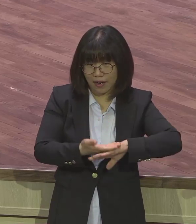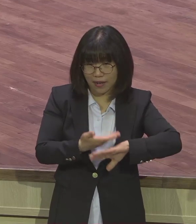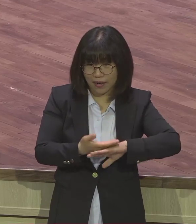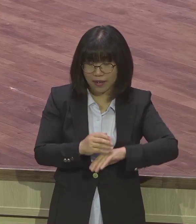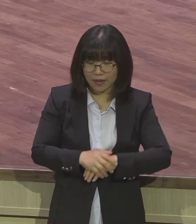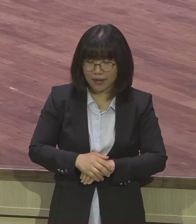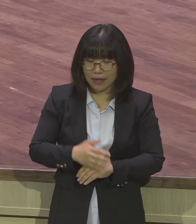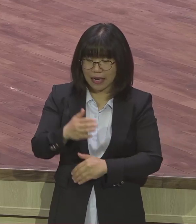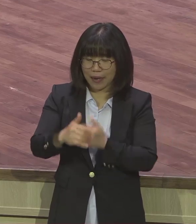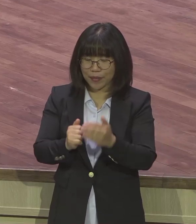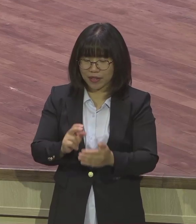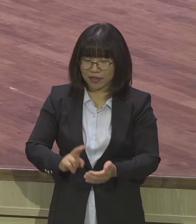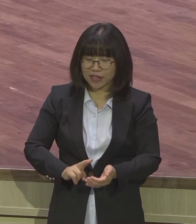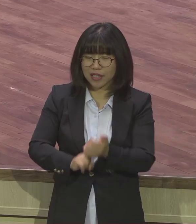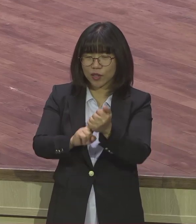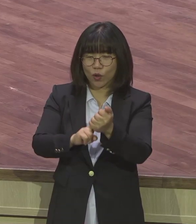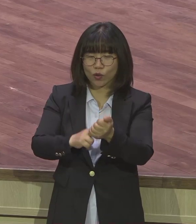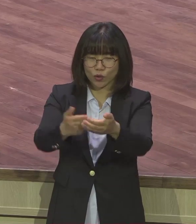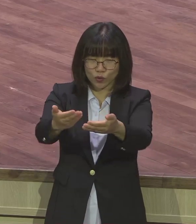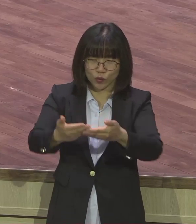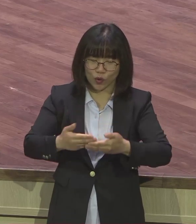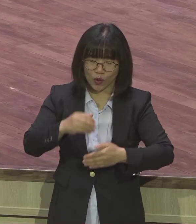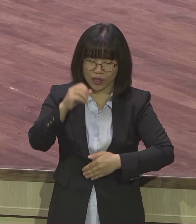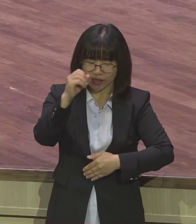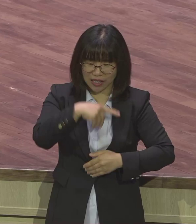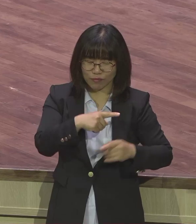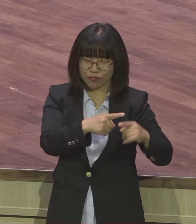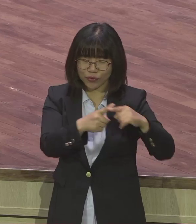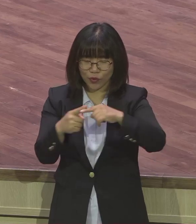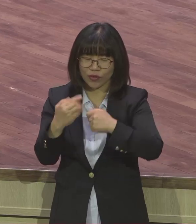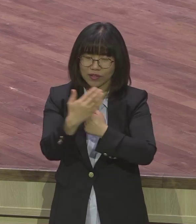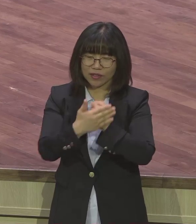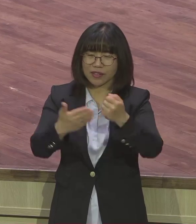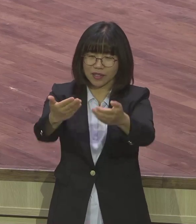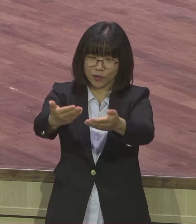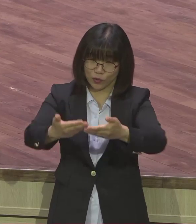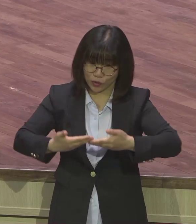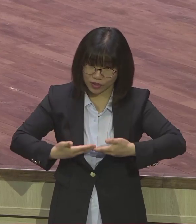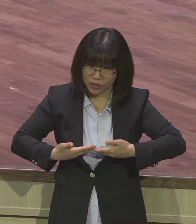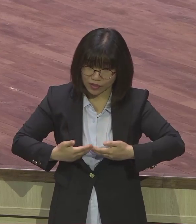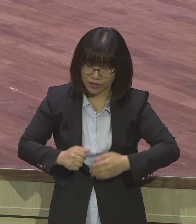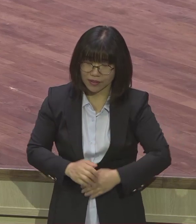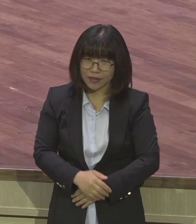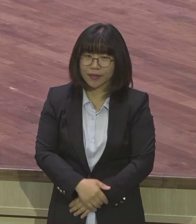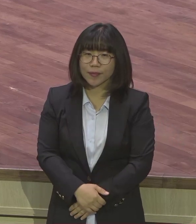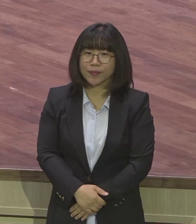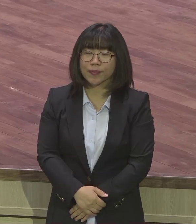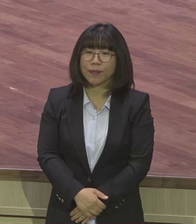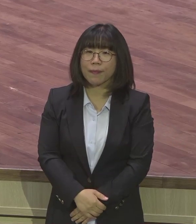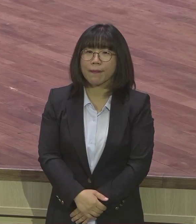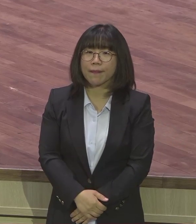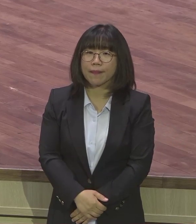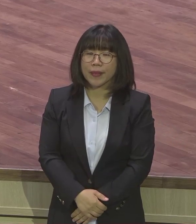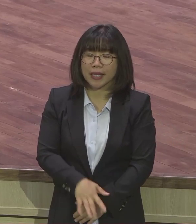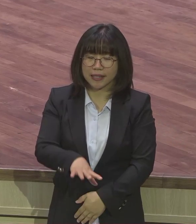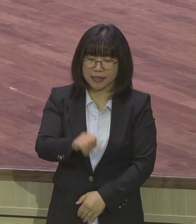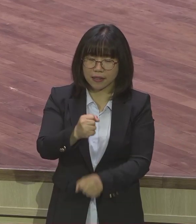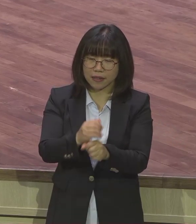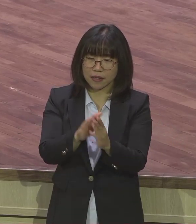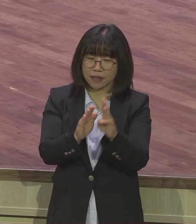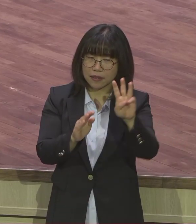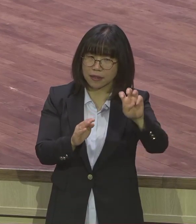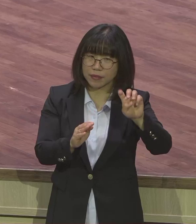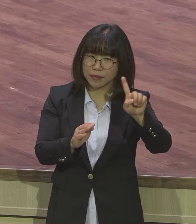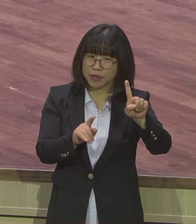하나님께서 기적을 베푸셔서 축복을 만들어 준 것입니다. 그 축복이 얼마나 컸던지 창세기